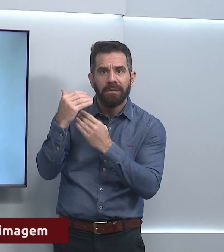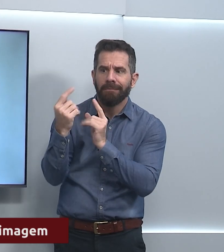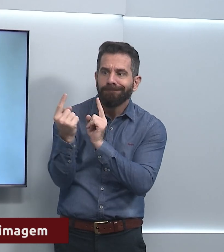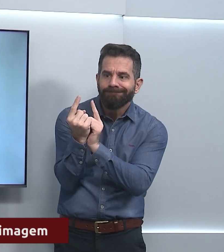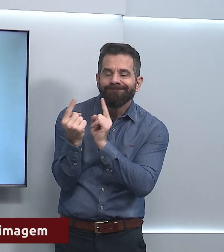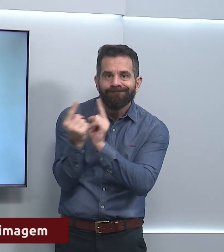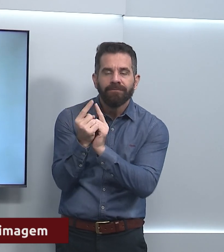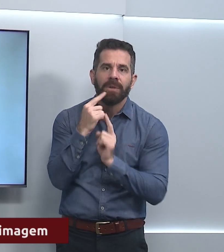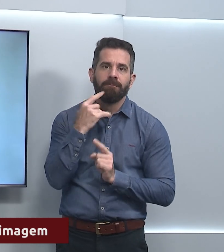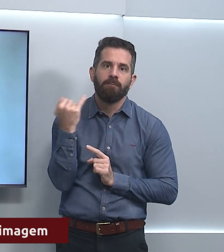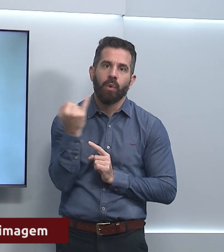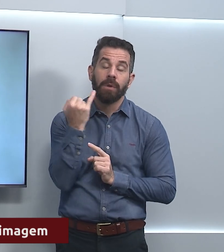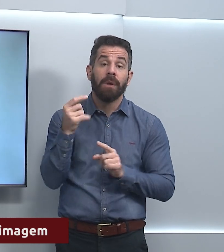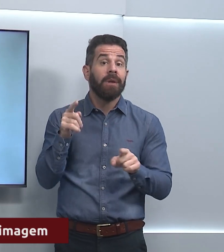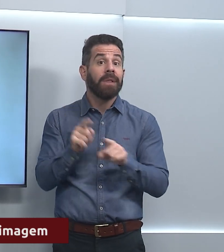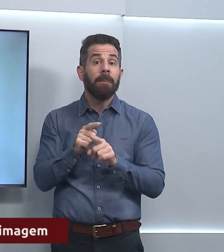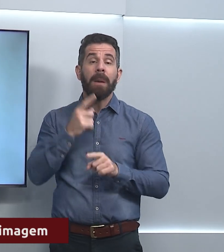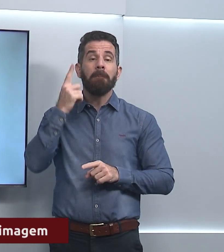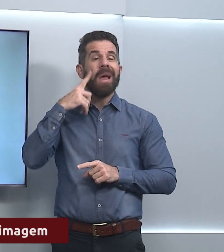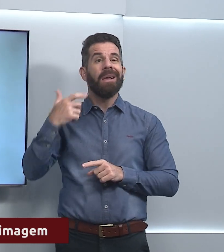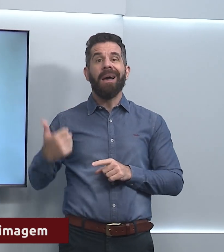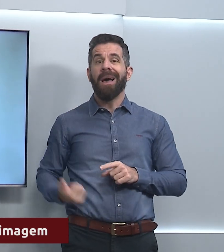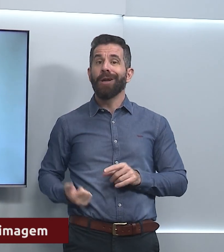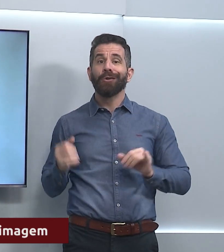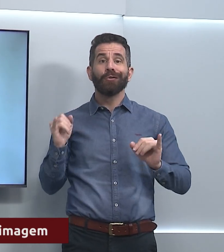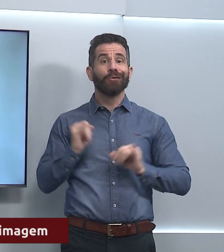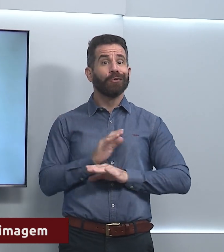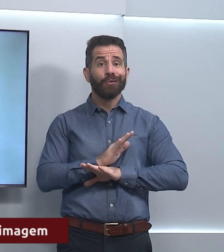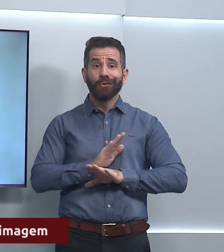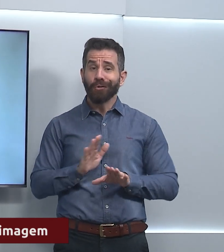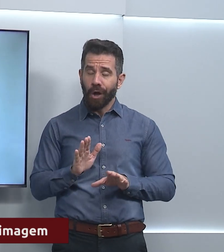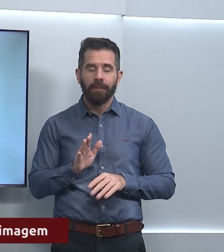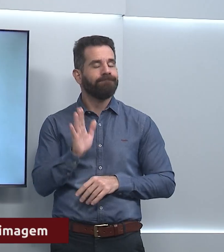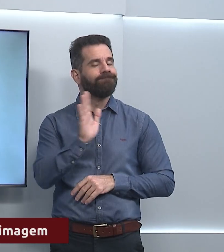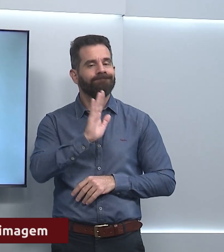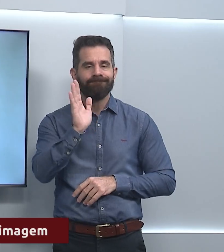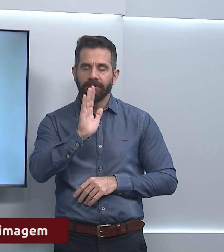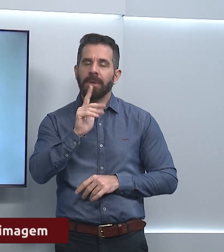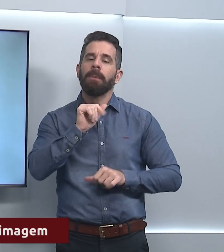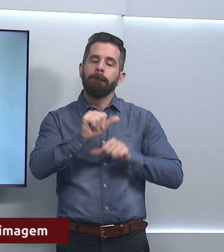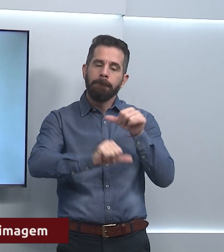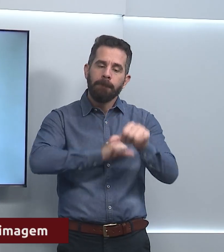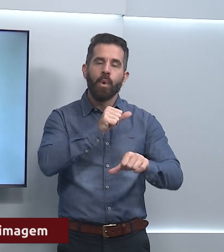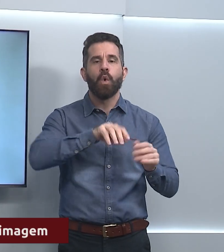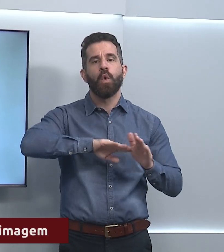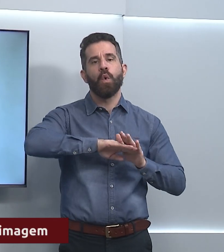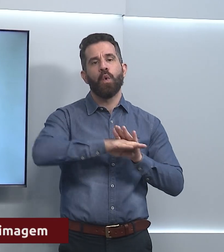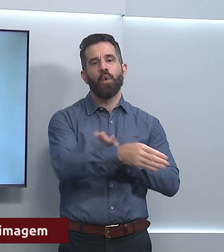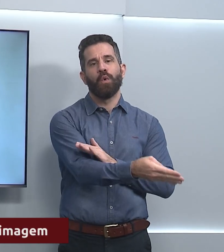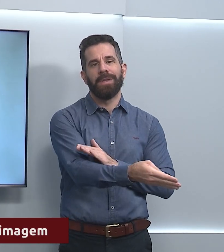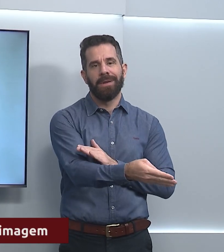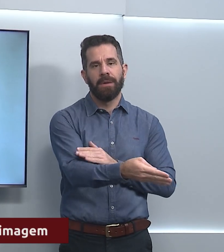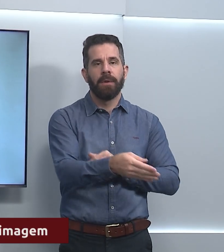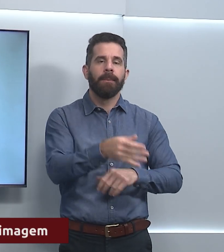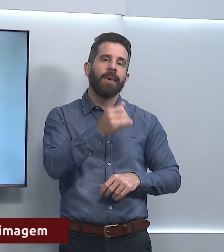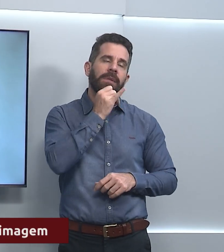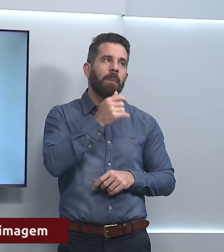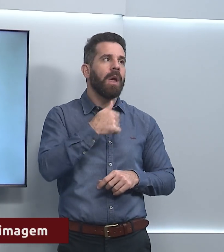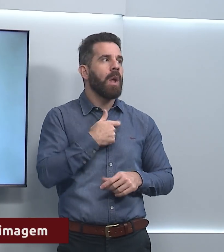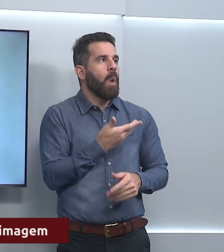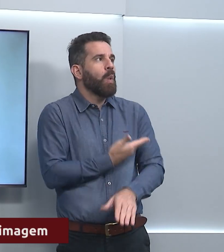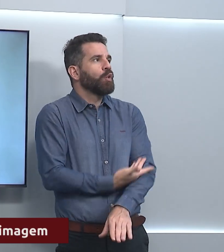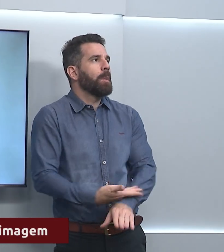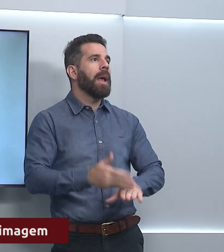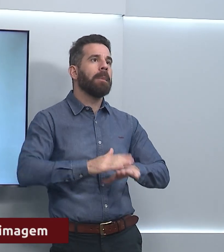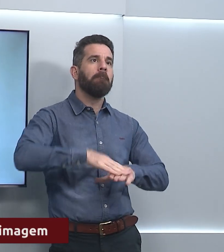acompanhamento, a mudança de hábito, porque você precisa, o medicamento vai te ajudar a emagrecer, mas se